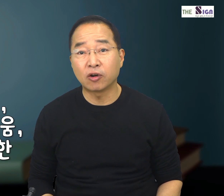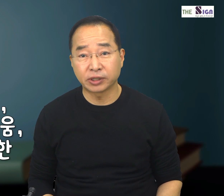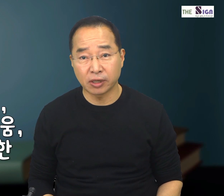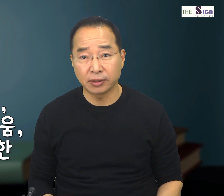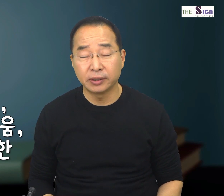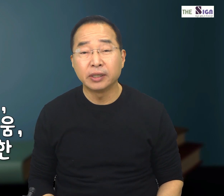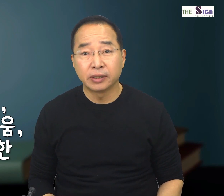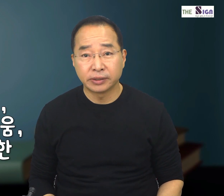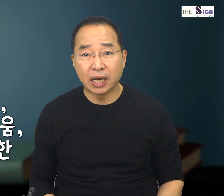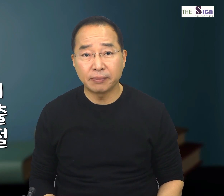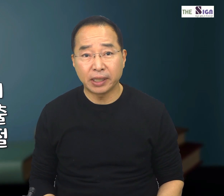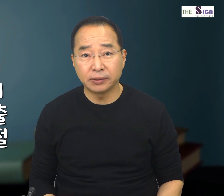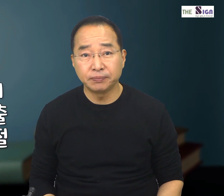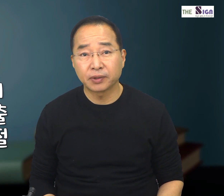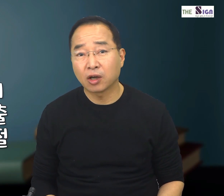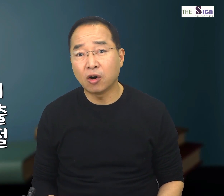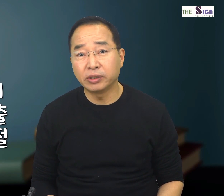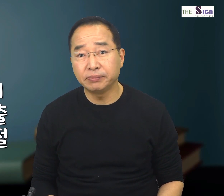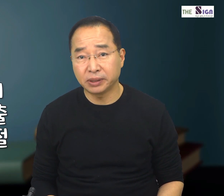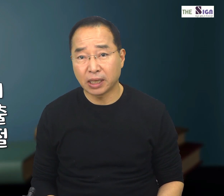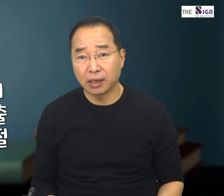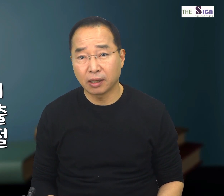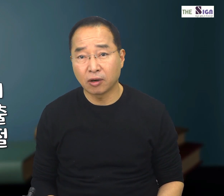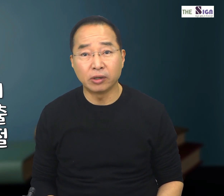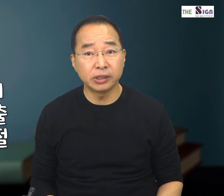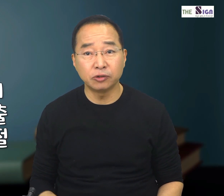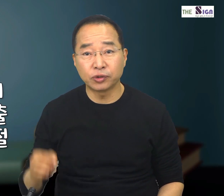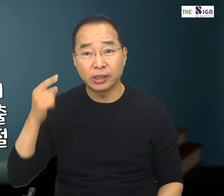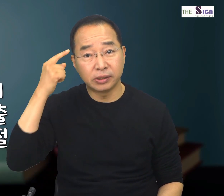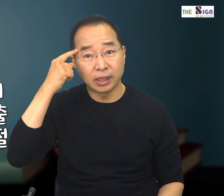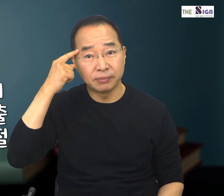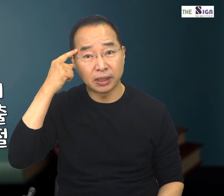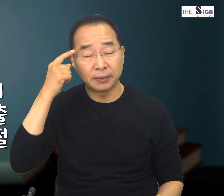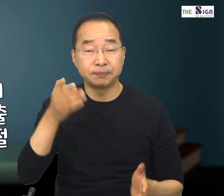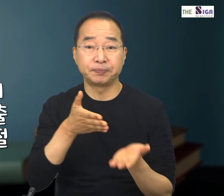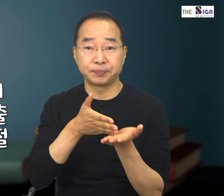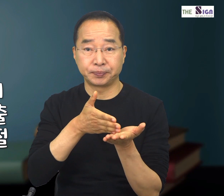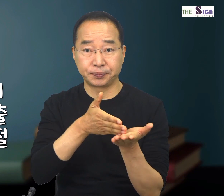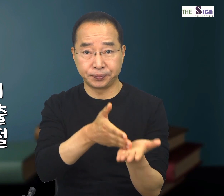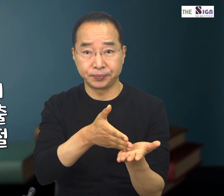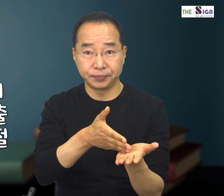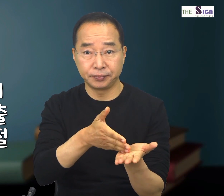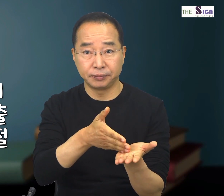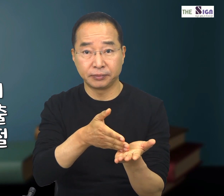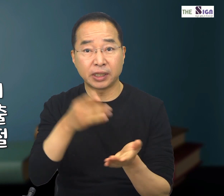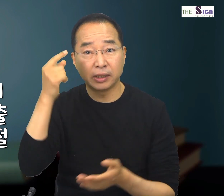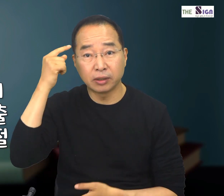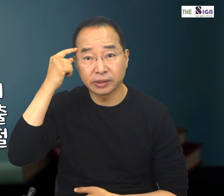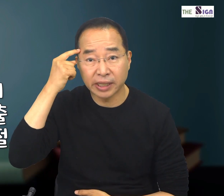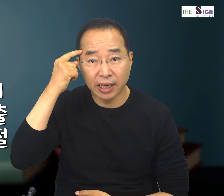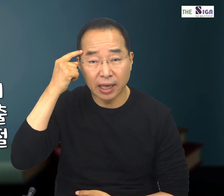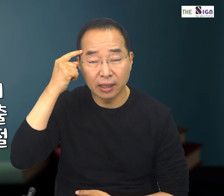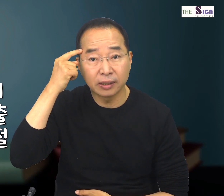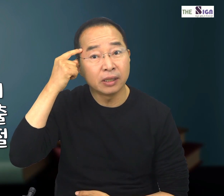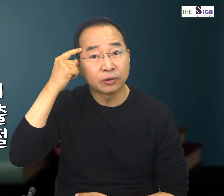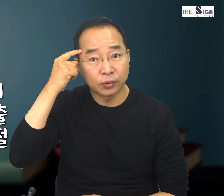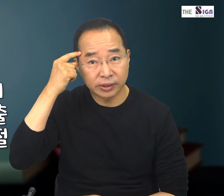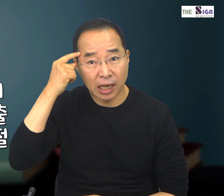걱정. 그 다음에는 건의입니다. 건의는 수화를 이렇게 합니다. 자, 이거는 생각 또는